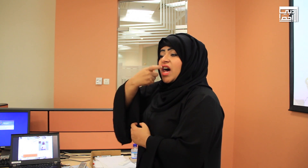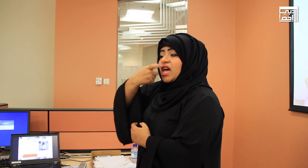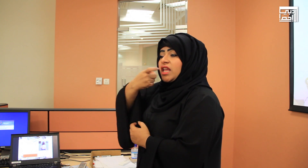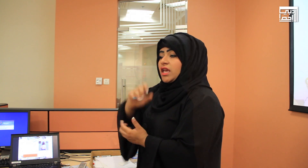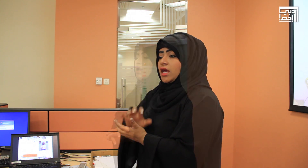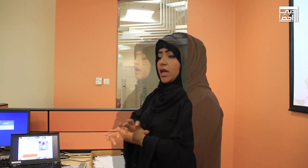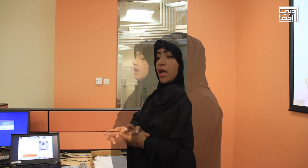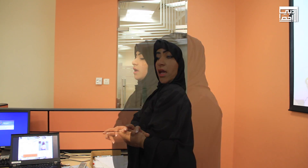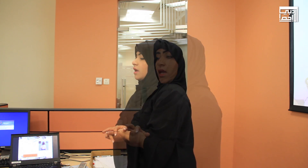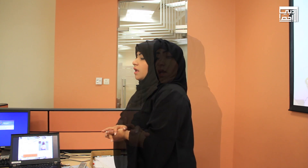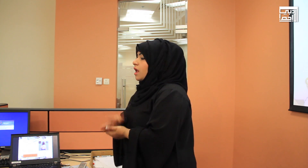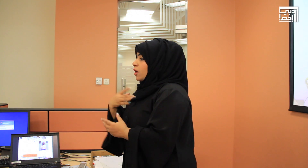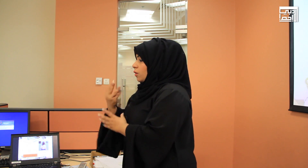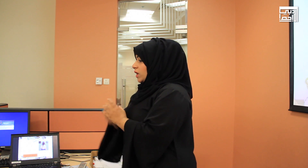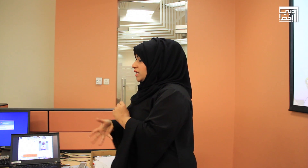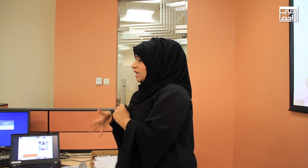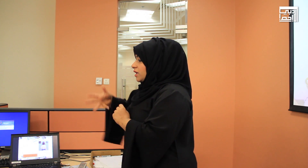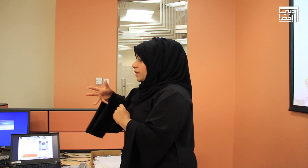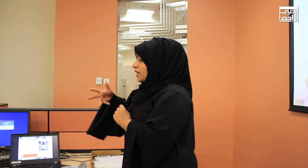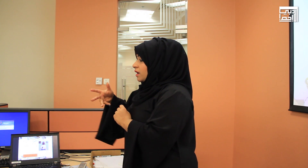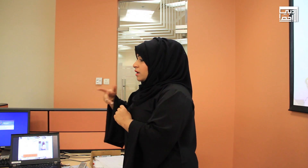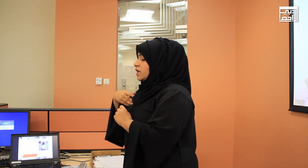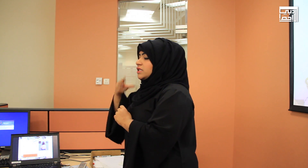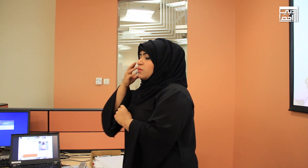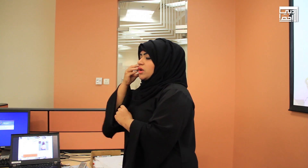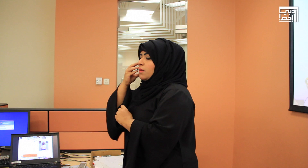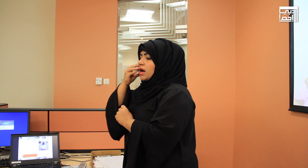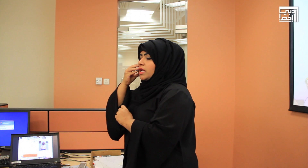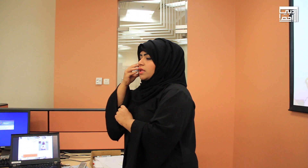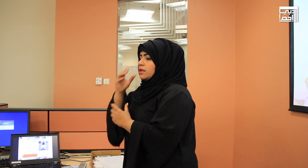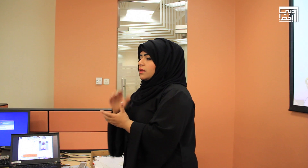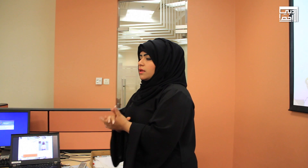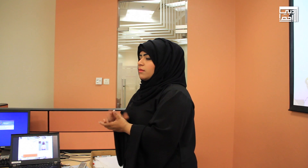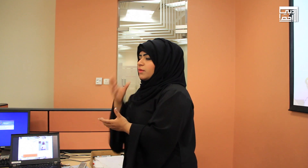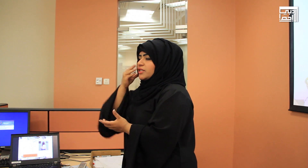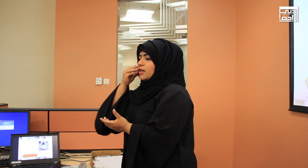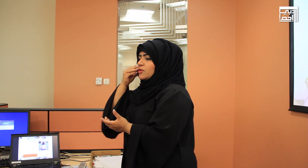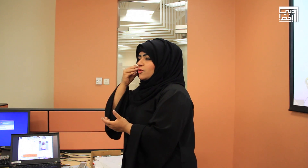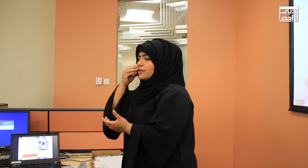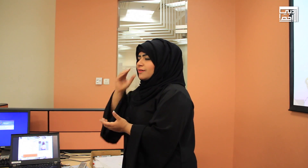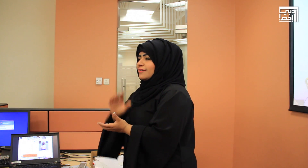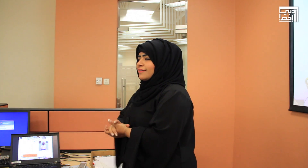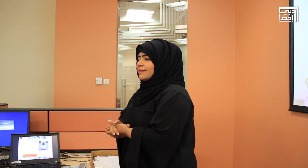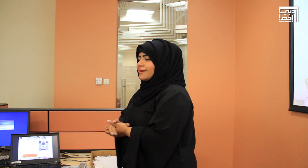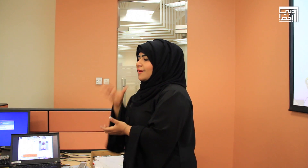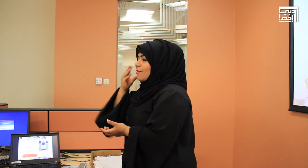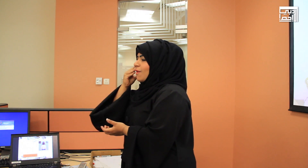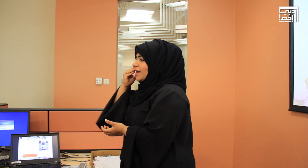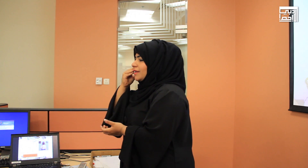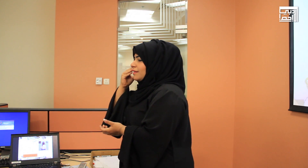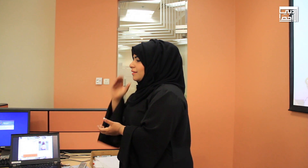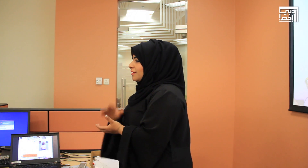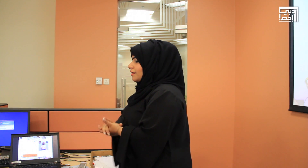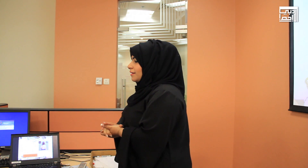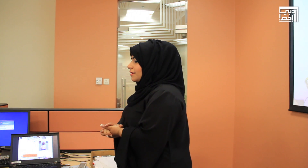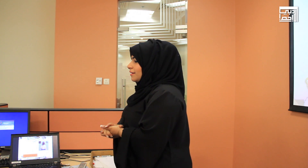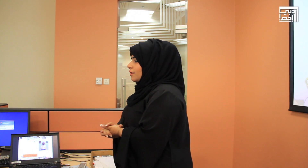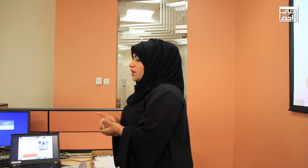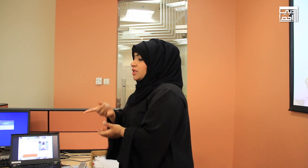ثاني ولدي الكبير يسمونه مايل ما شاء الله خدود مايل وعندنا